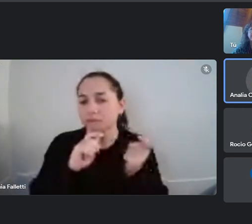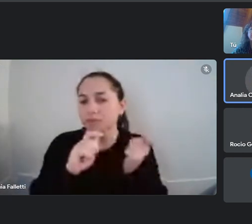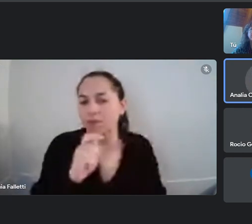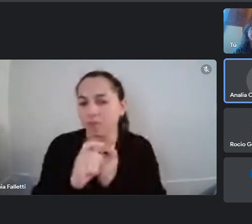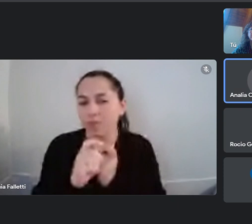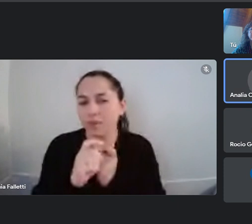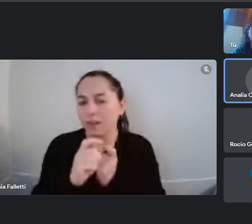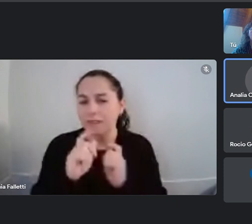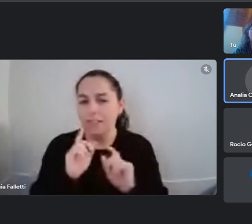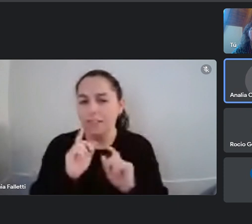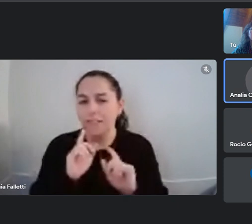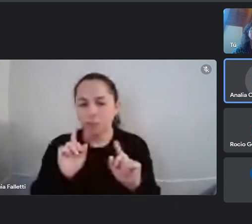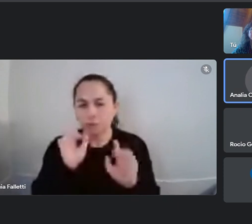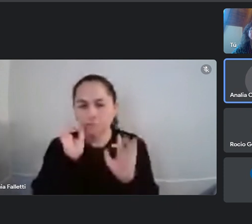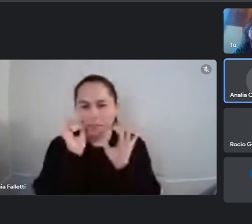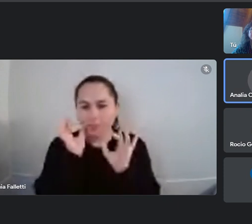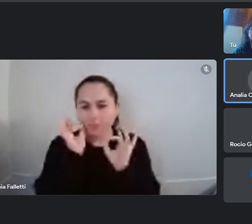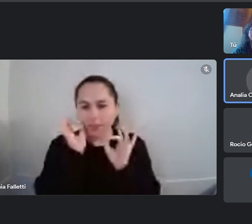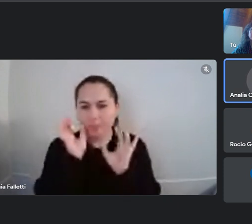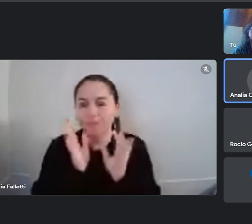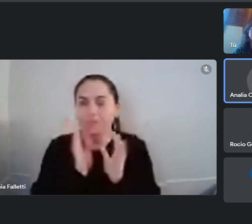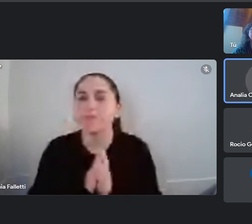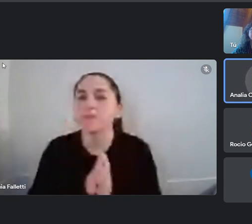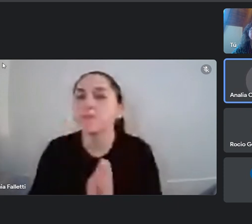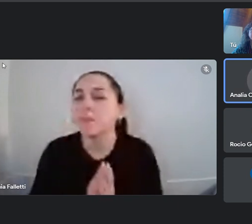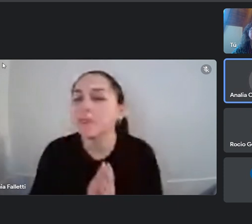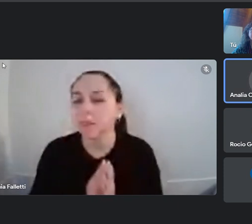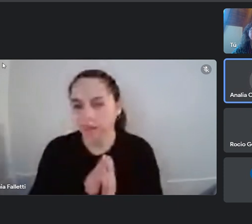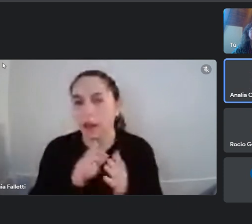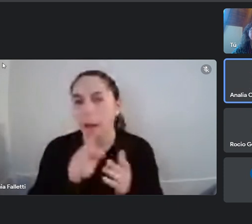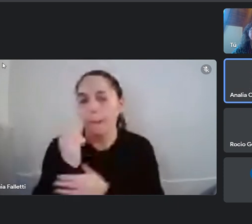sobre sus habilidades para aplicar